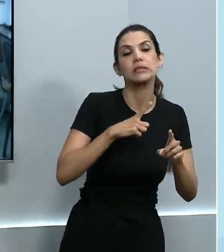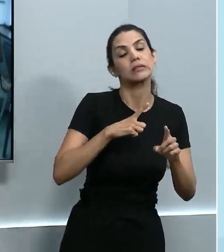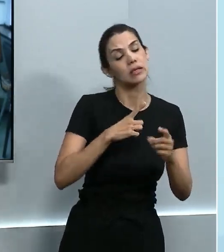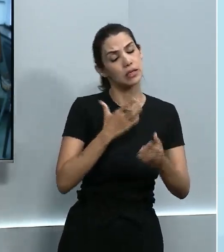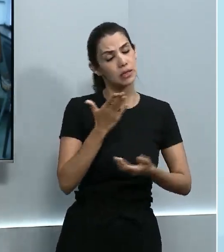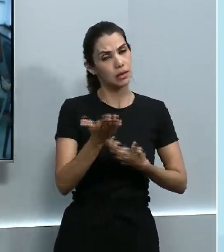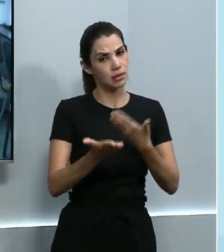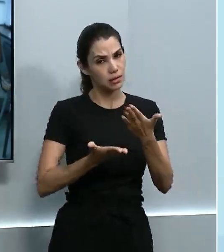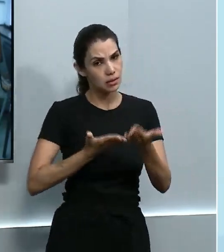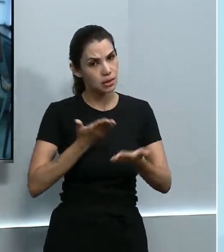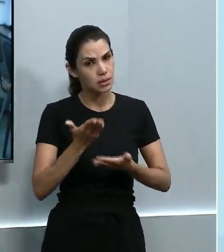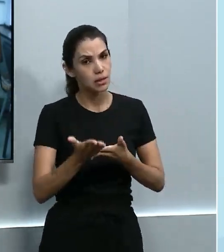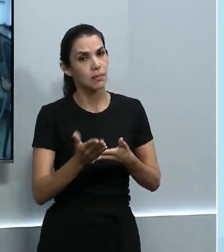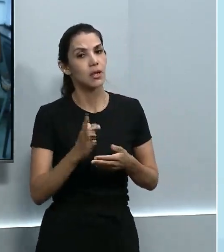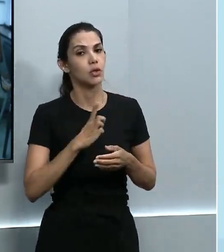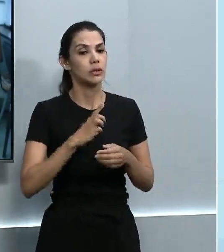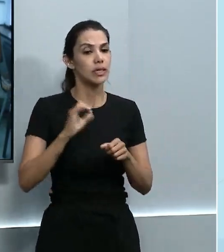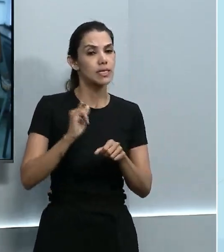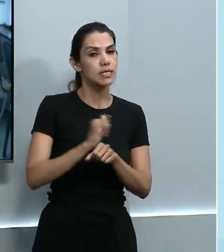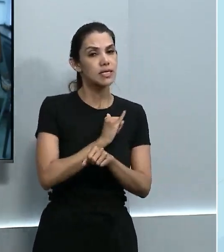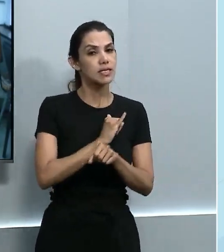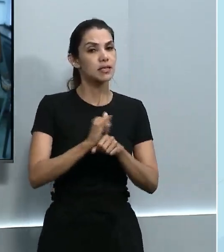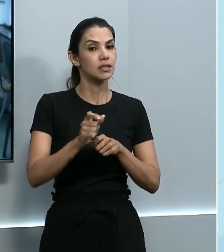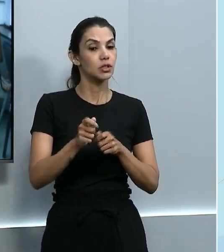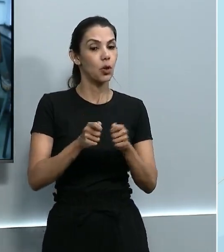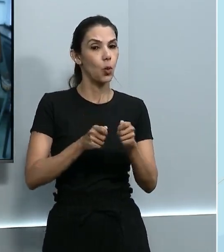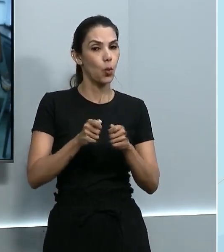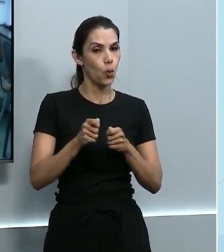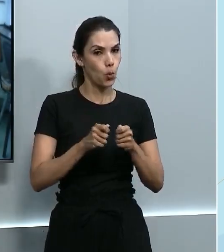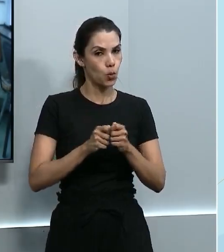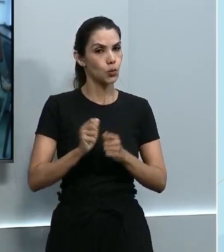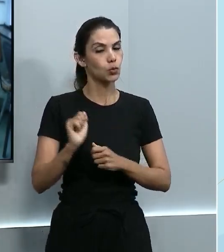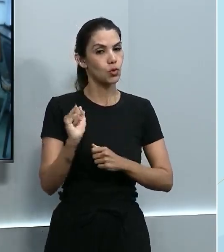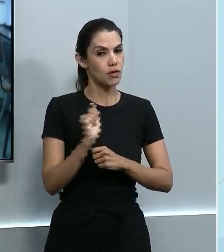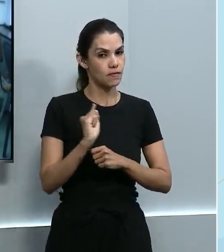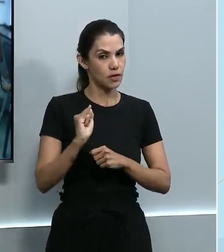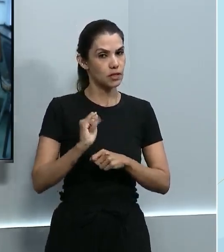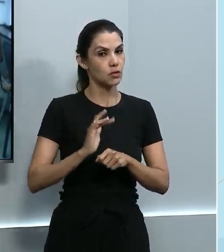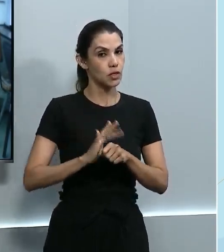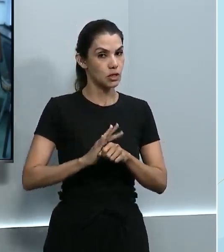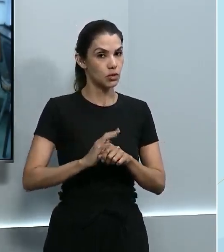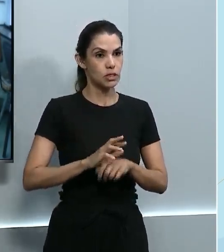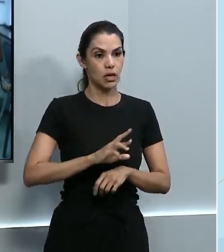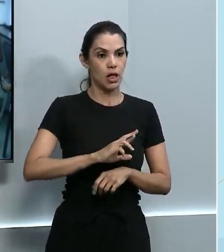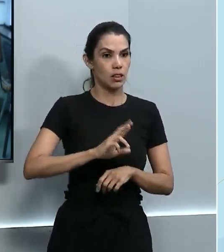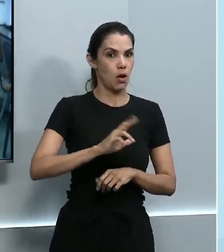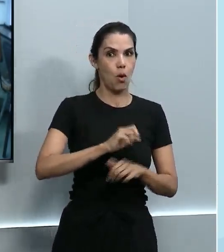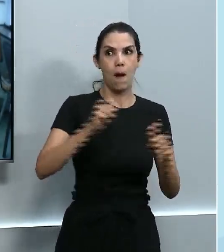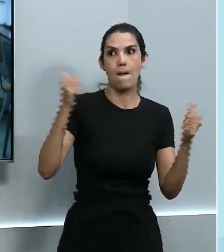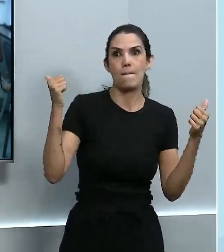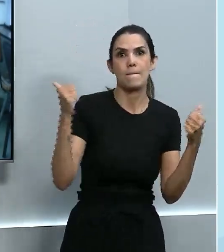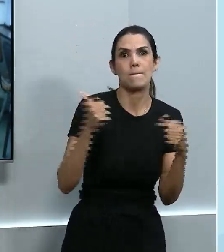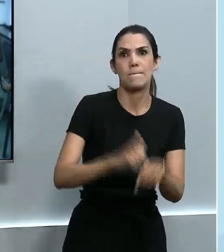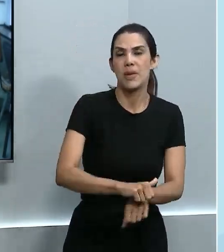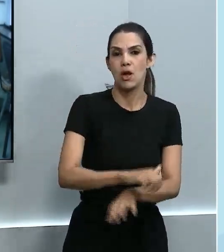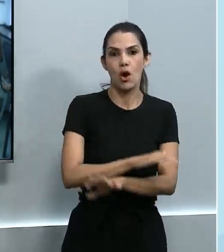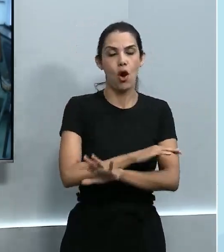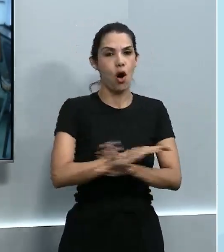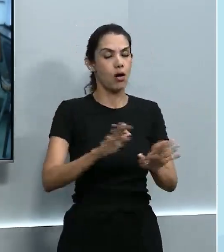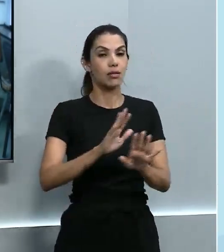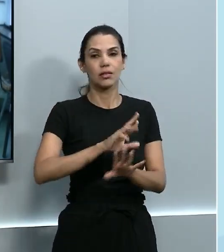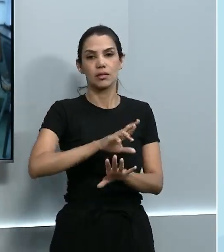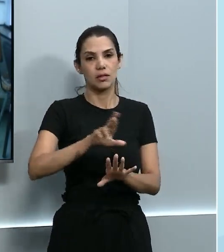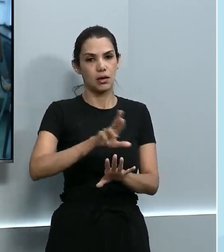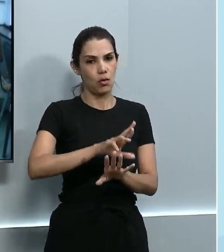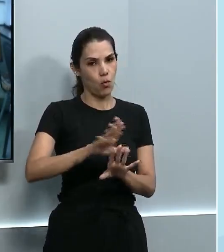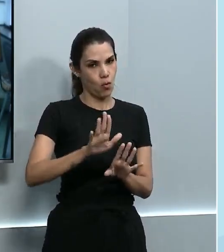tratamento, existem maneiras de se controlar as infecções. Então, não é o pior dos cenários, né? O pior dos cenários é